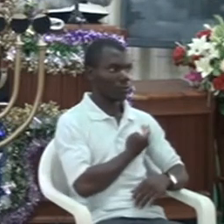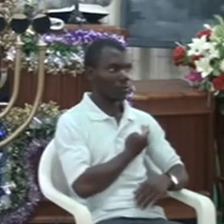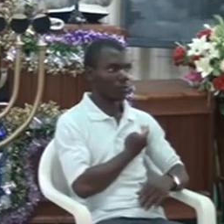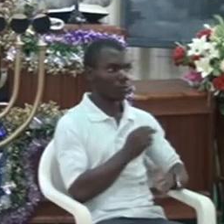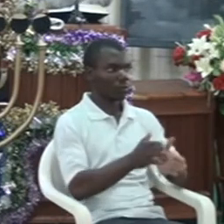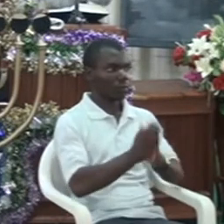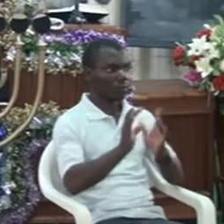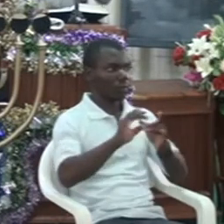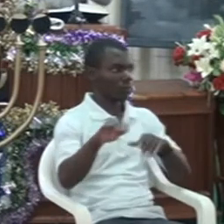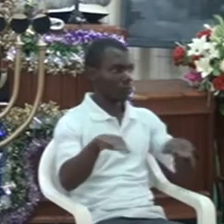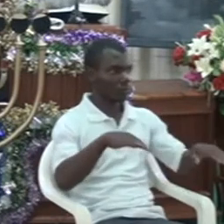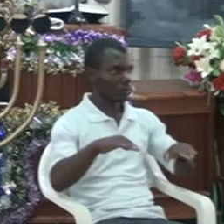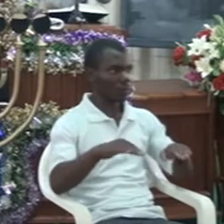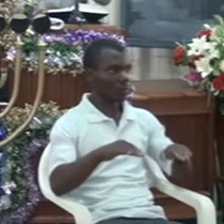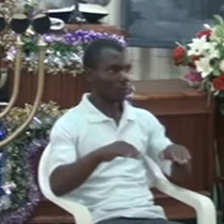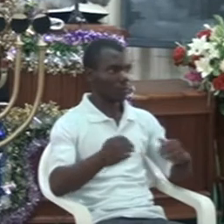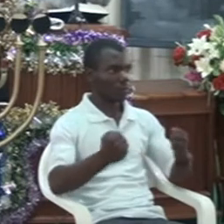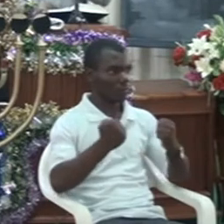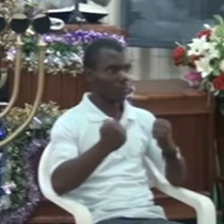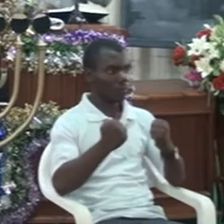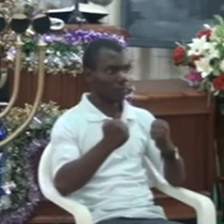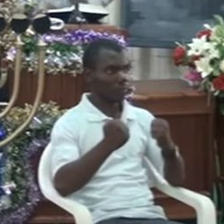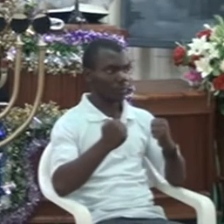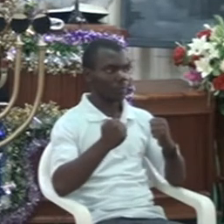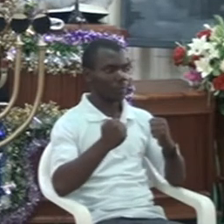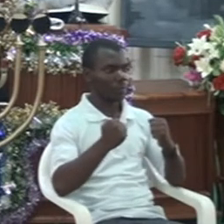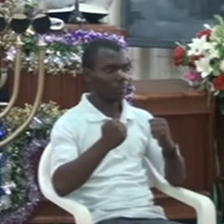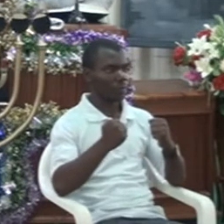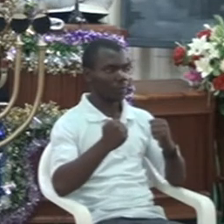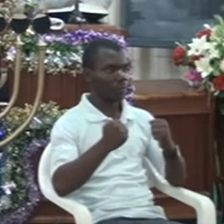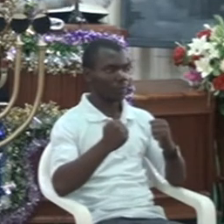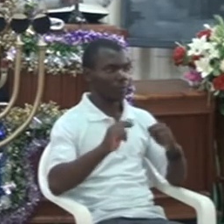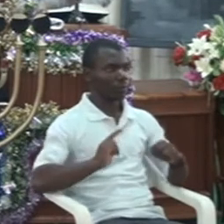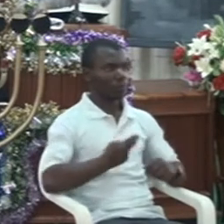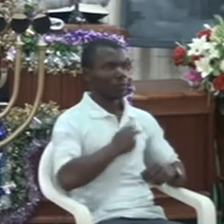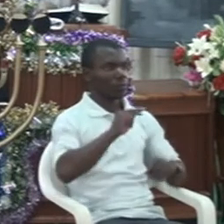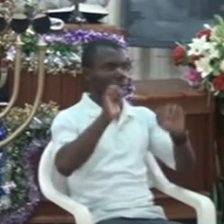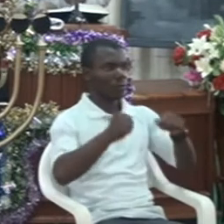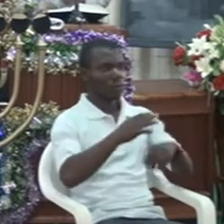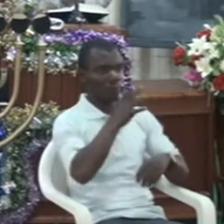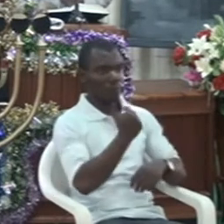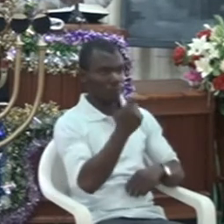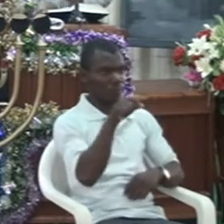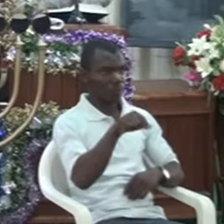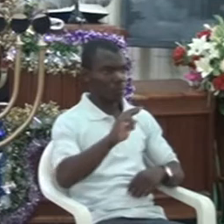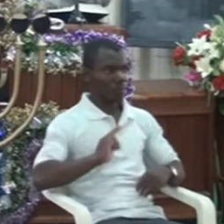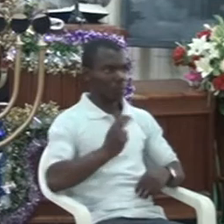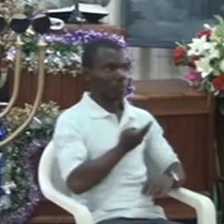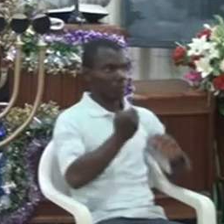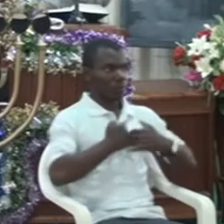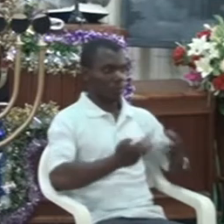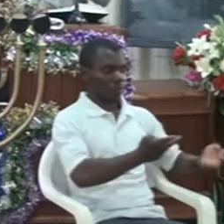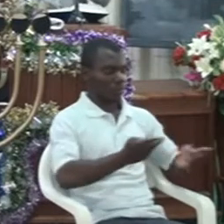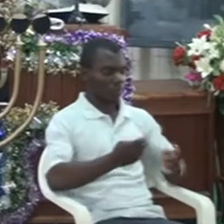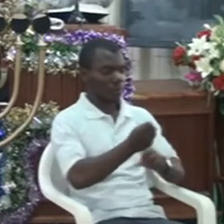na sisi ngufu. Elle veut que nous puissions également fournir un effort. Atutasema tulipewa. Nous ne pouvons pas dire okovu, que